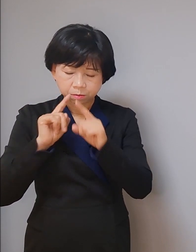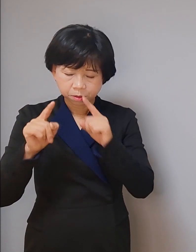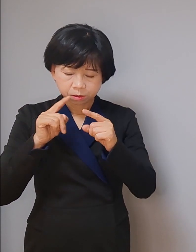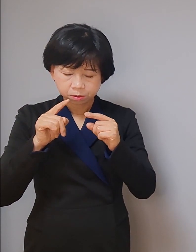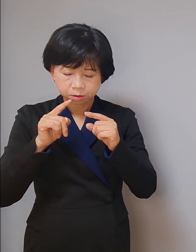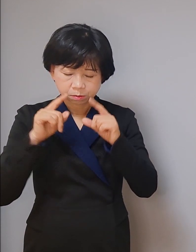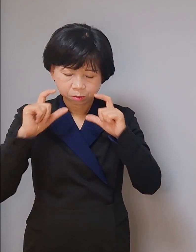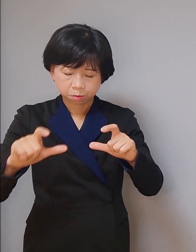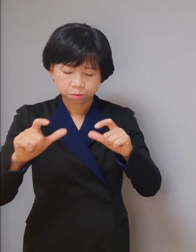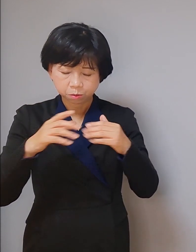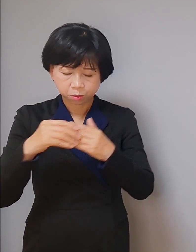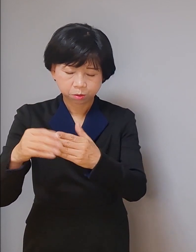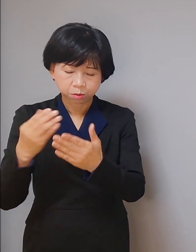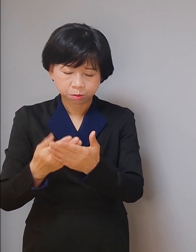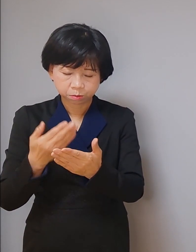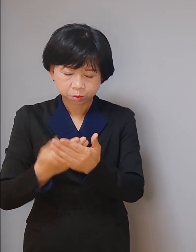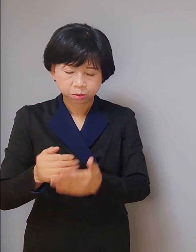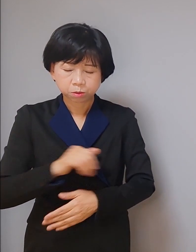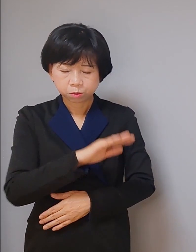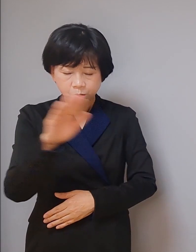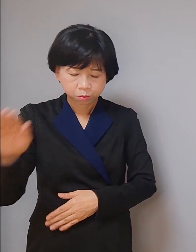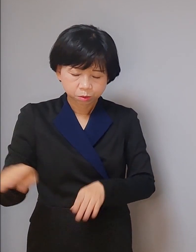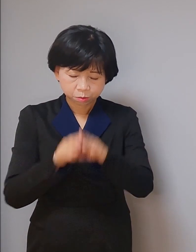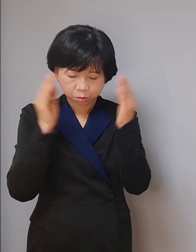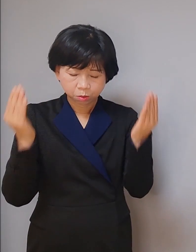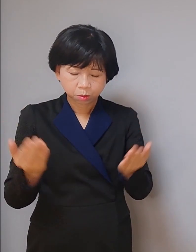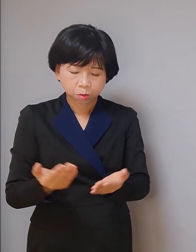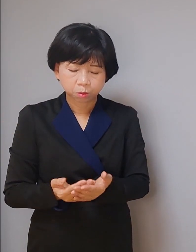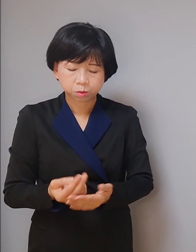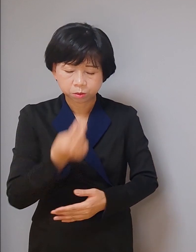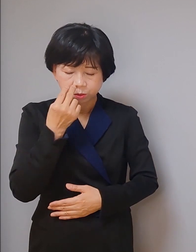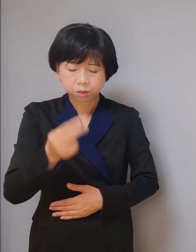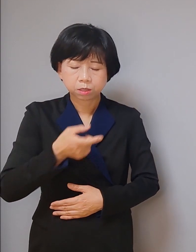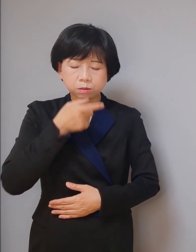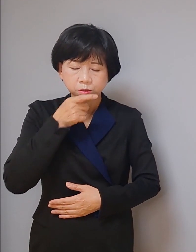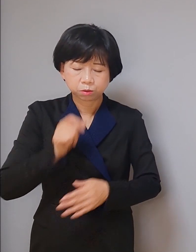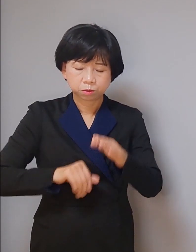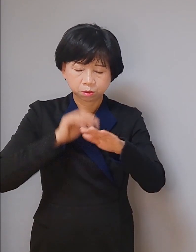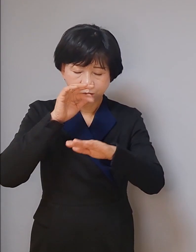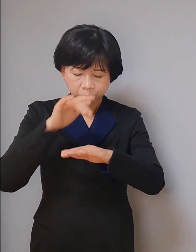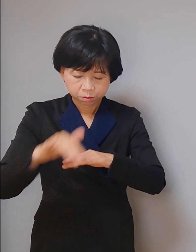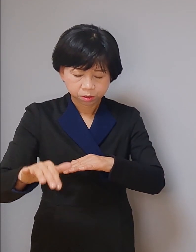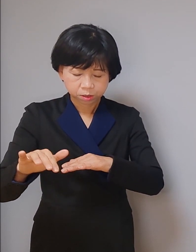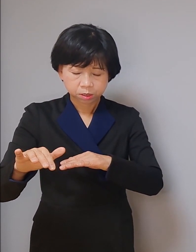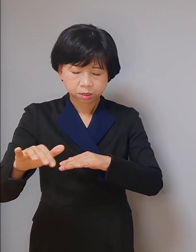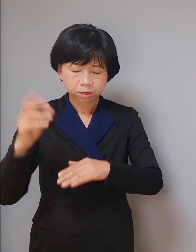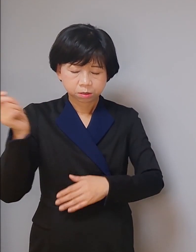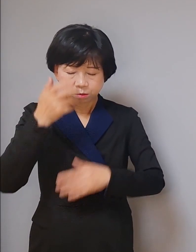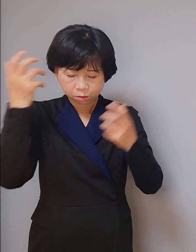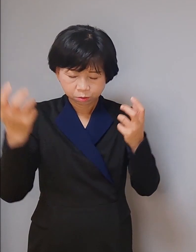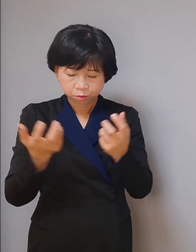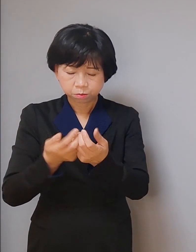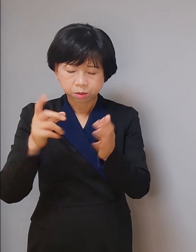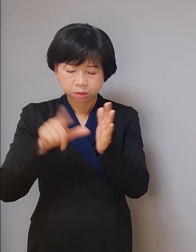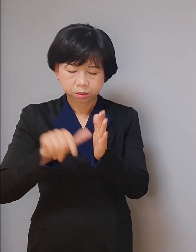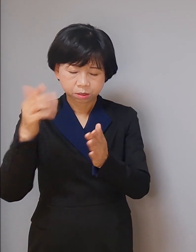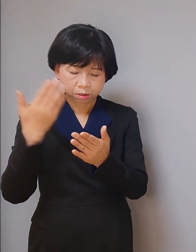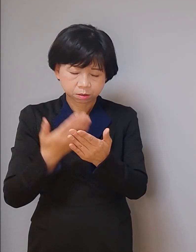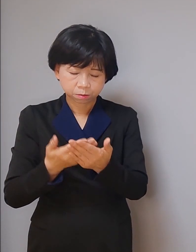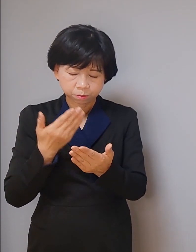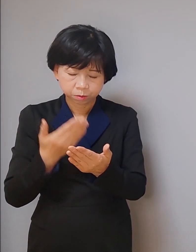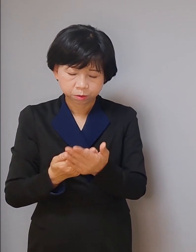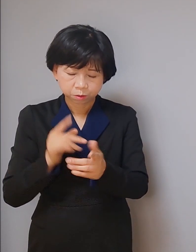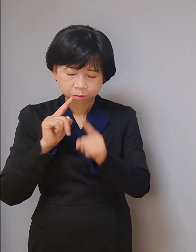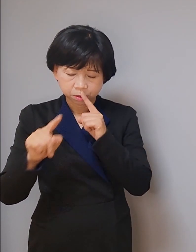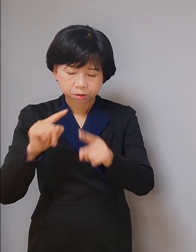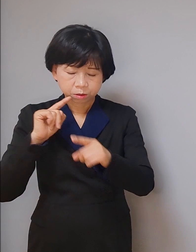인도하시옵시고 말씀을 듣는 우리 모두가 배에서 생수의 강이 흘러넘치는 성령 충만한 시간 되게 해주셔서